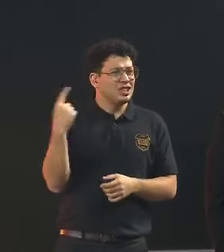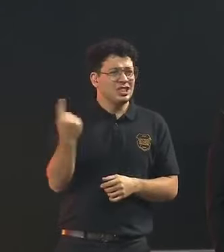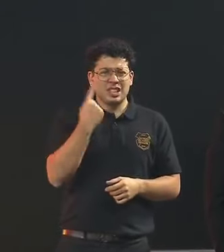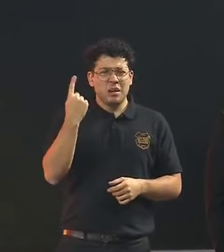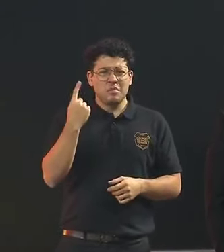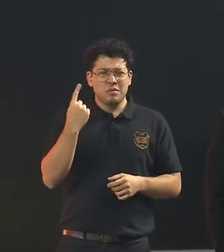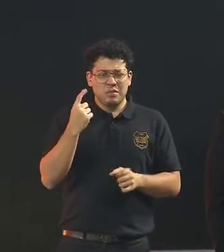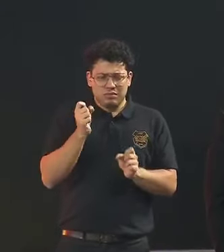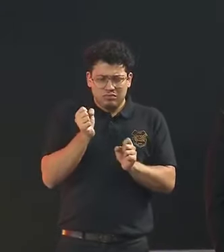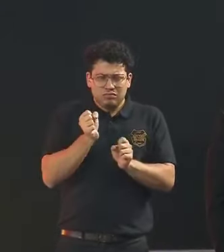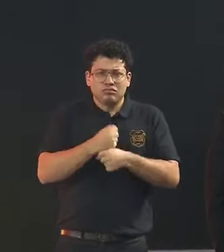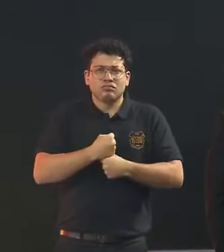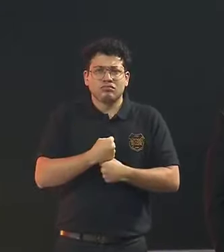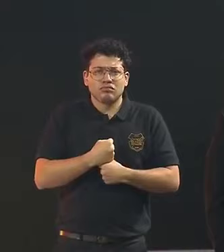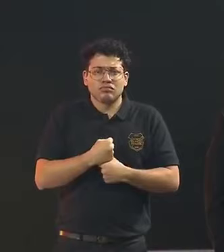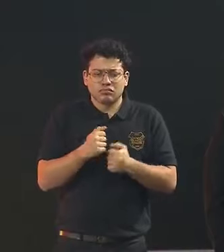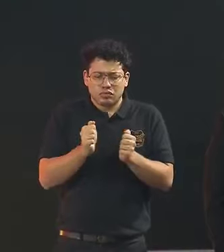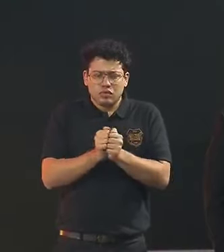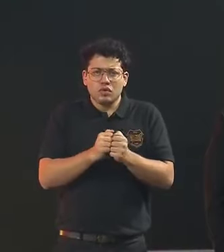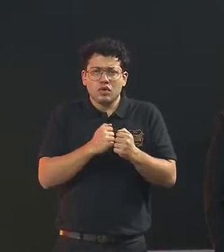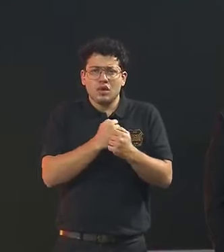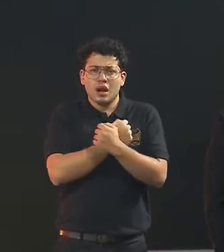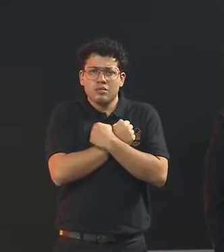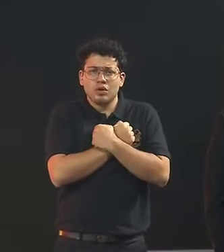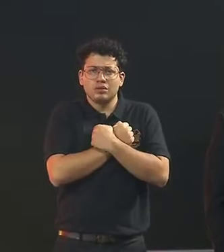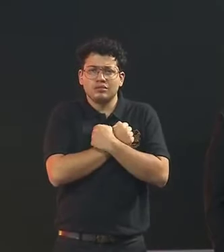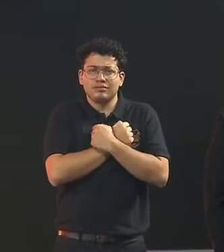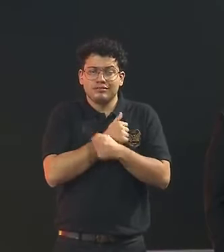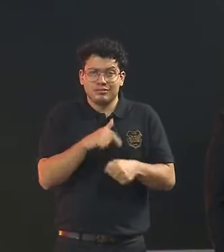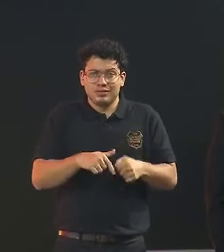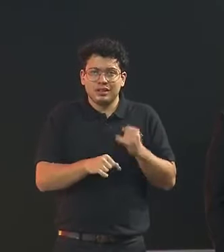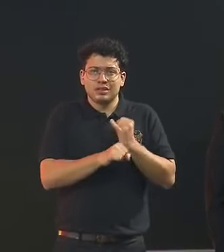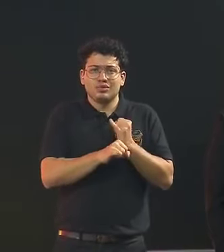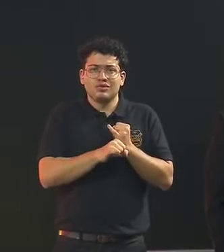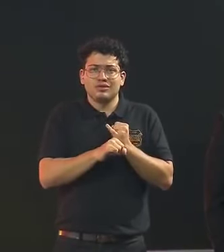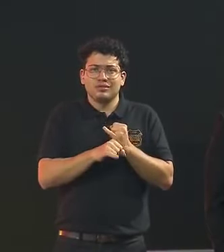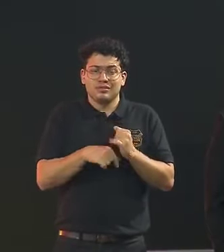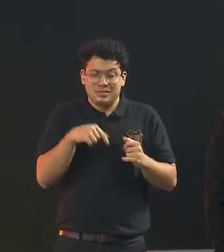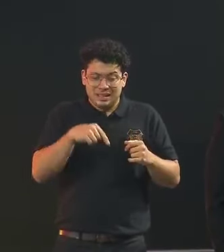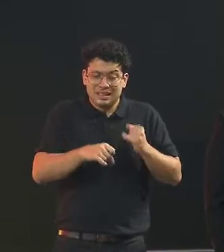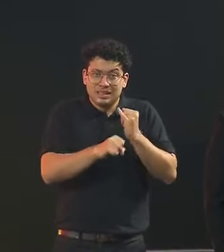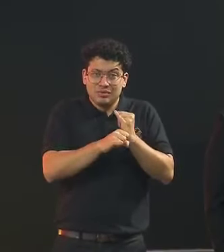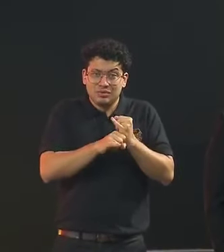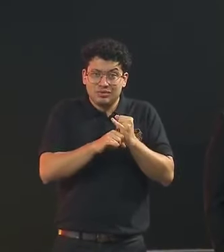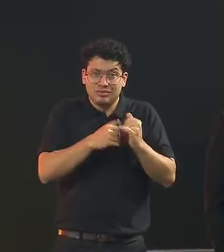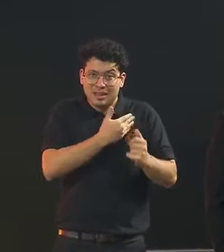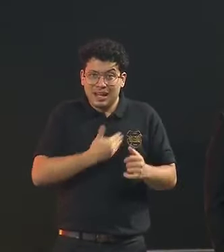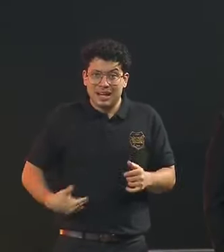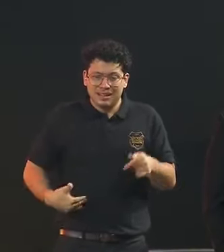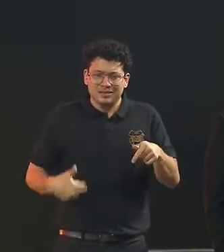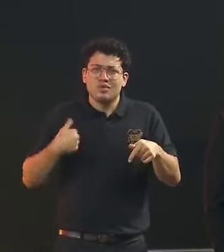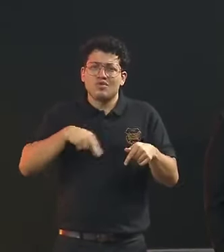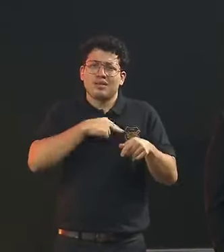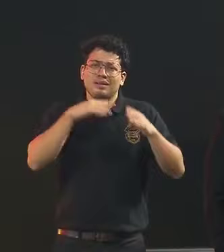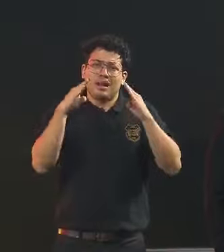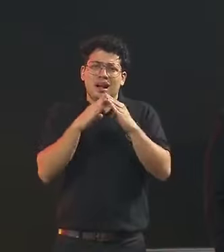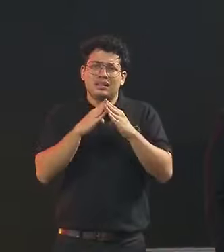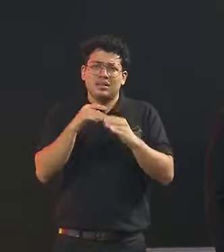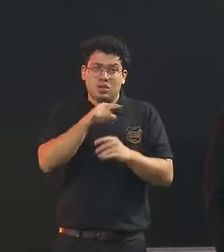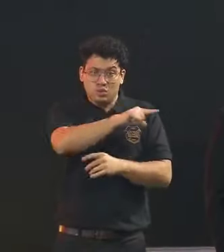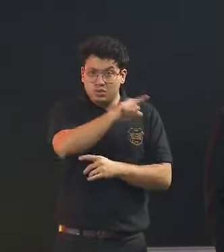actuado con amor por la institución, por esta institución que es nuestra casa y ustedes son nuestra